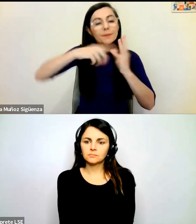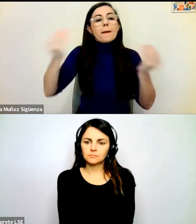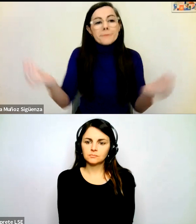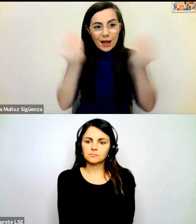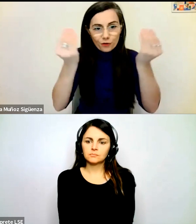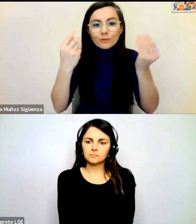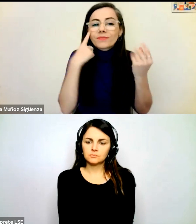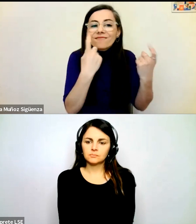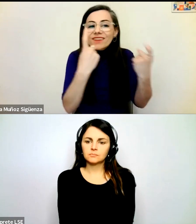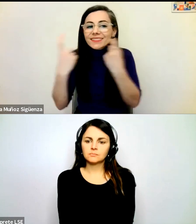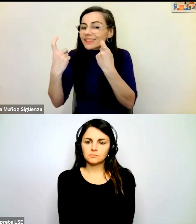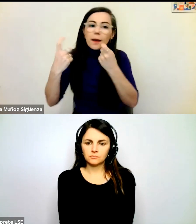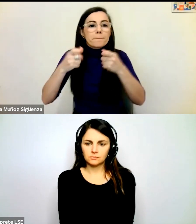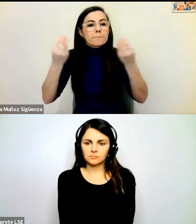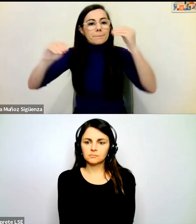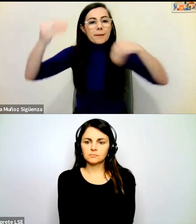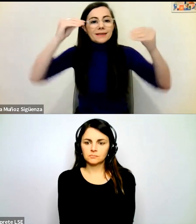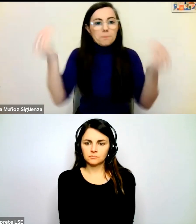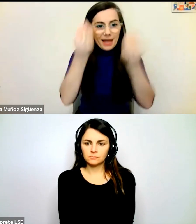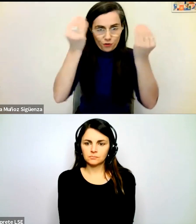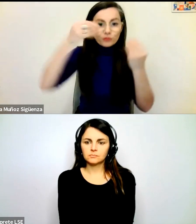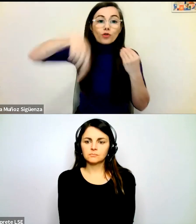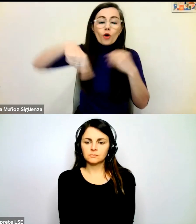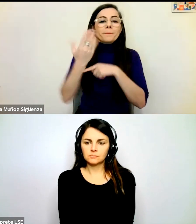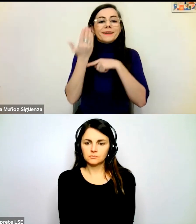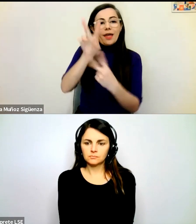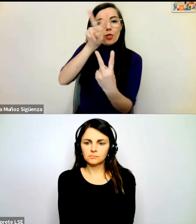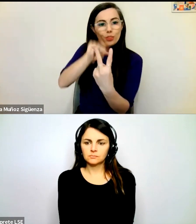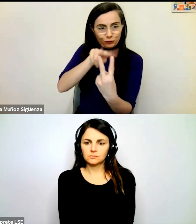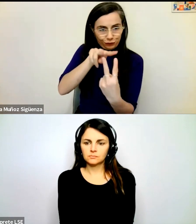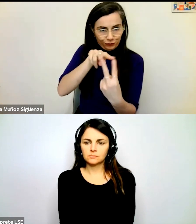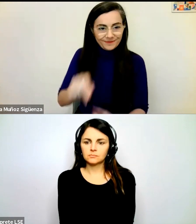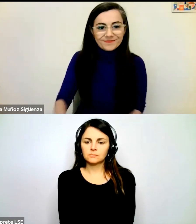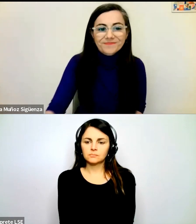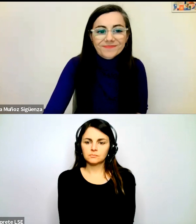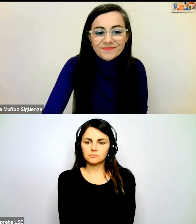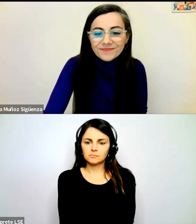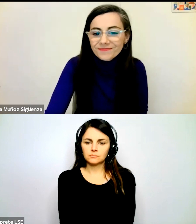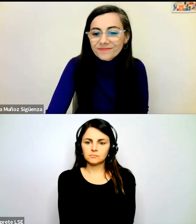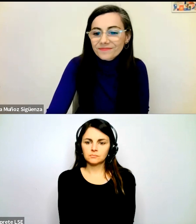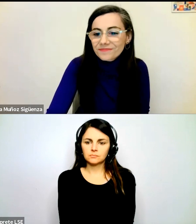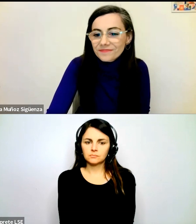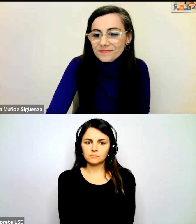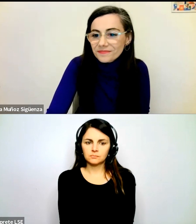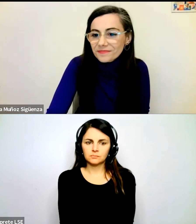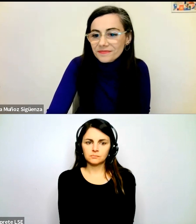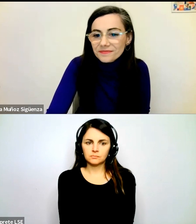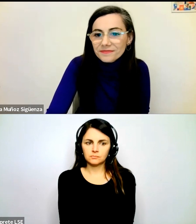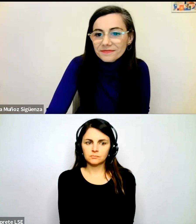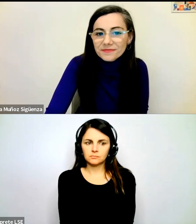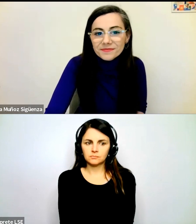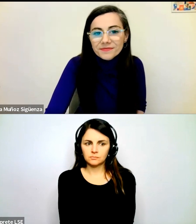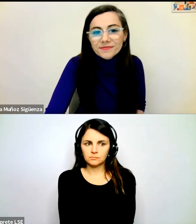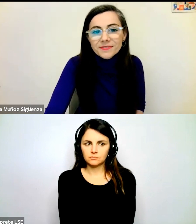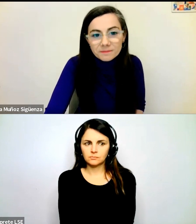el sol a su 4ª versión mejorada, ya que hemos visto pues una necesidad de mejora y de añadir